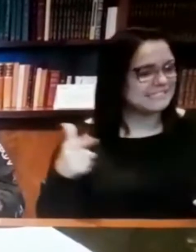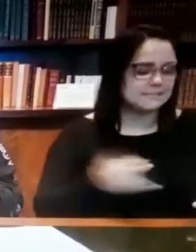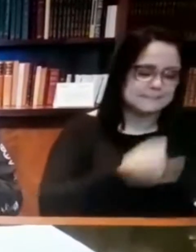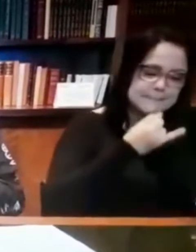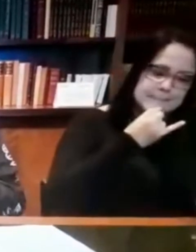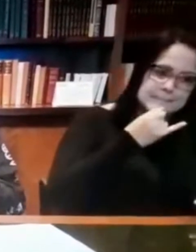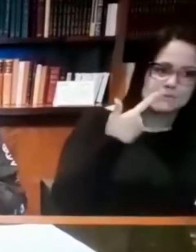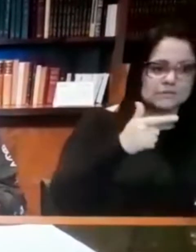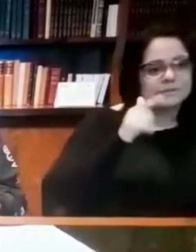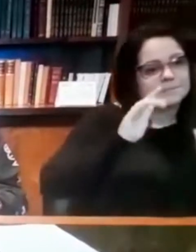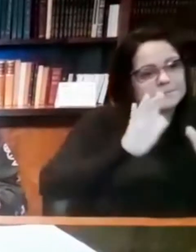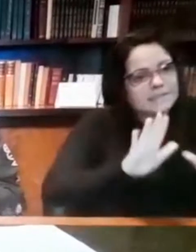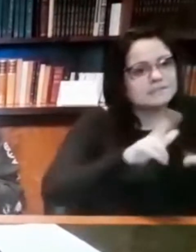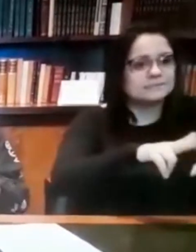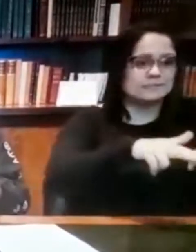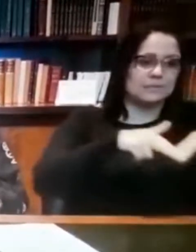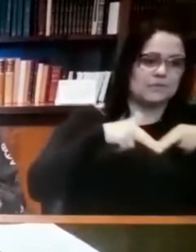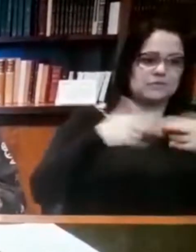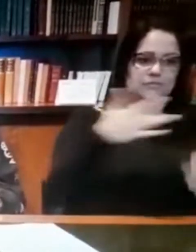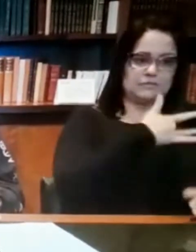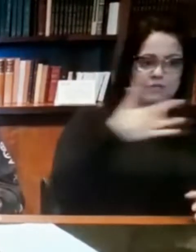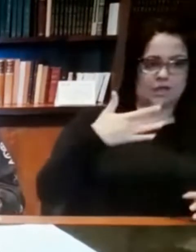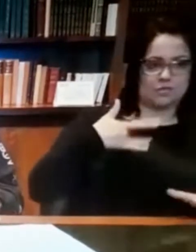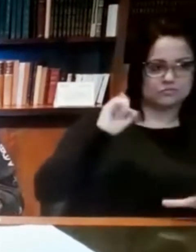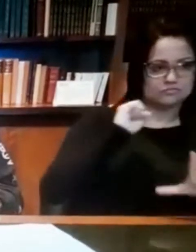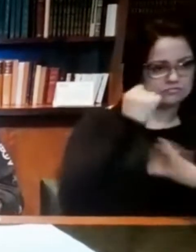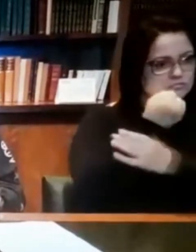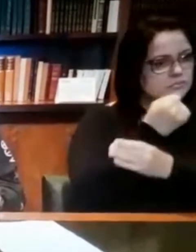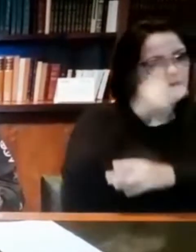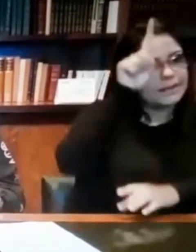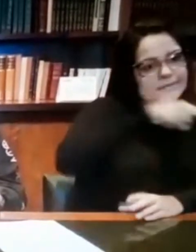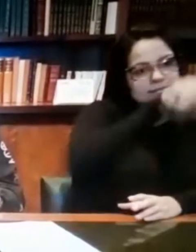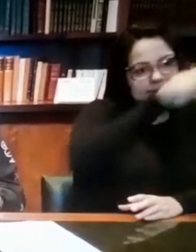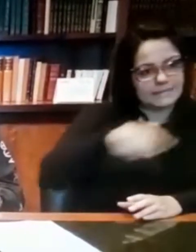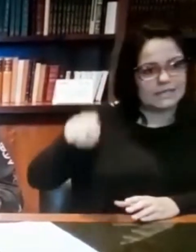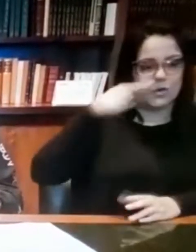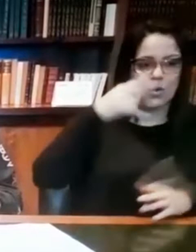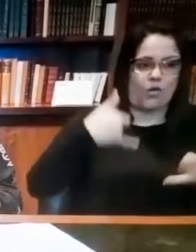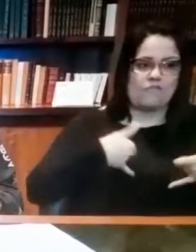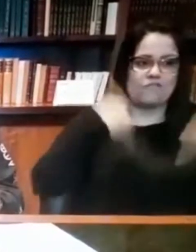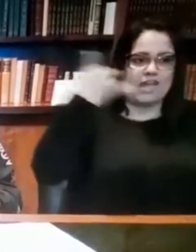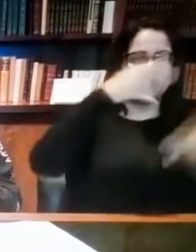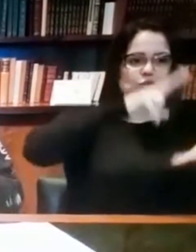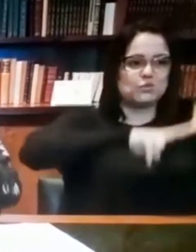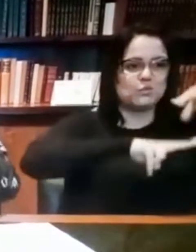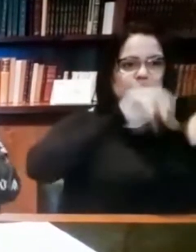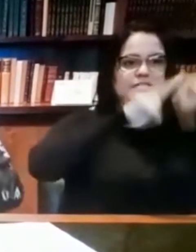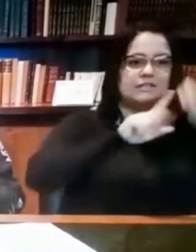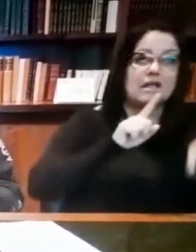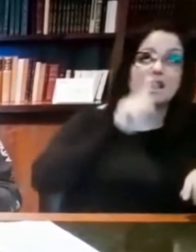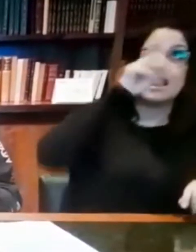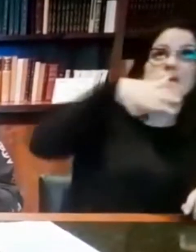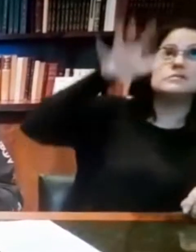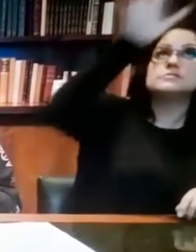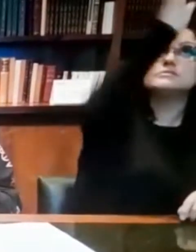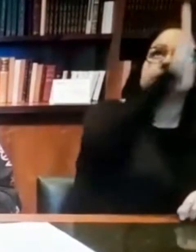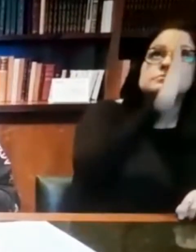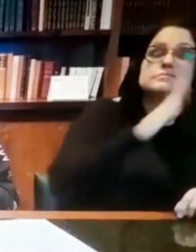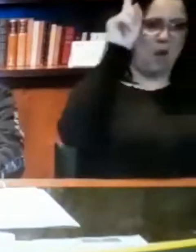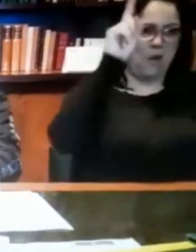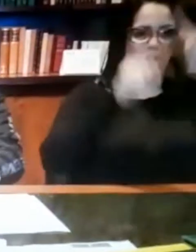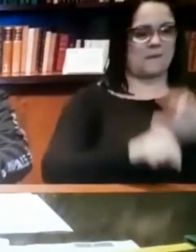multidões, mas por questões de saúde, não teremos festa junina no corrente ano no